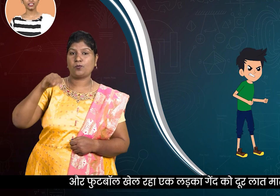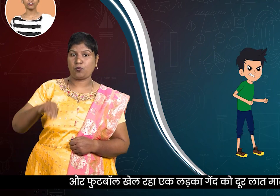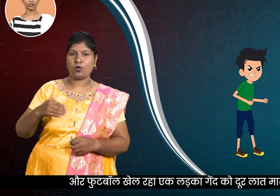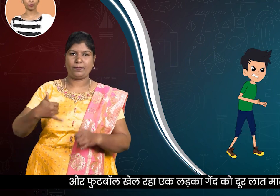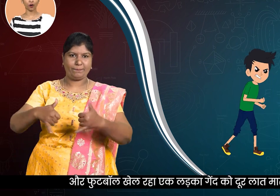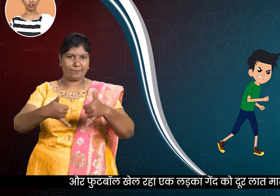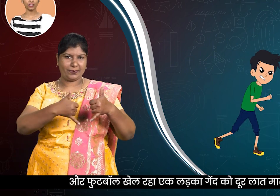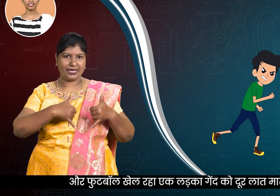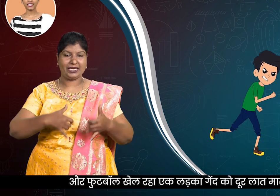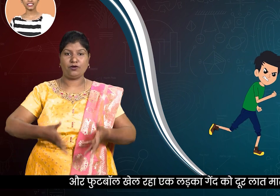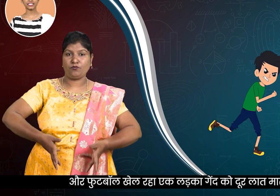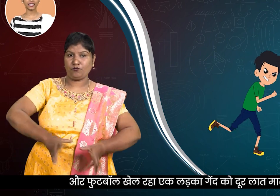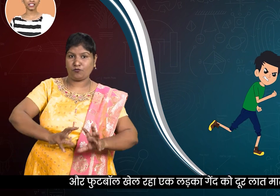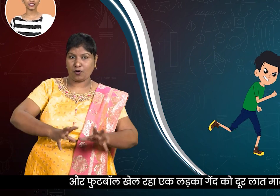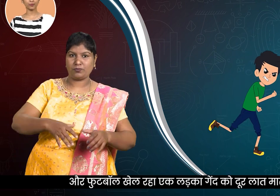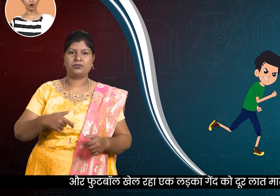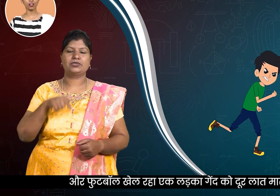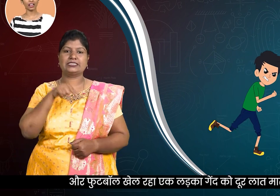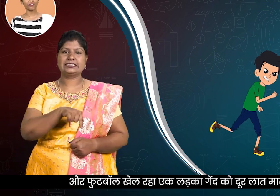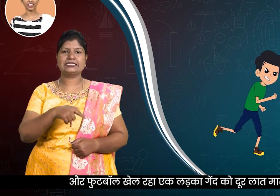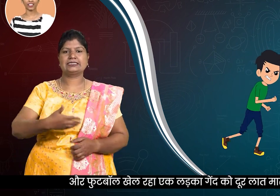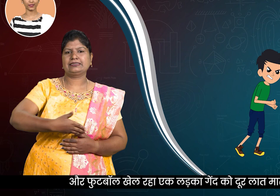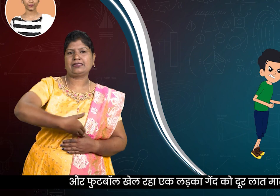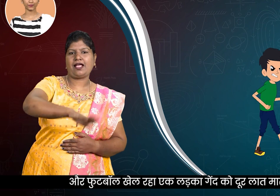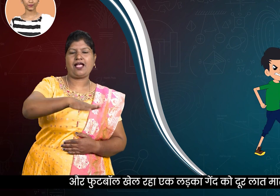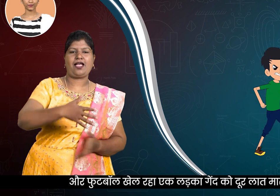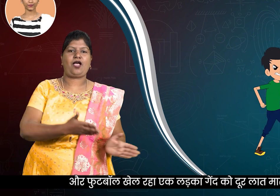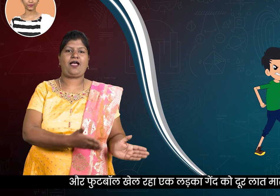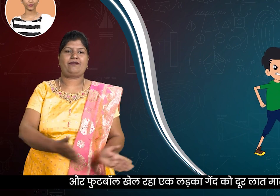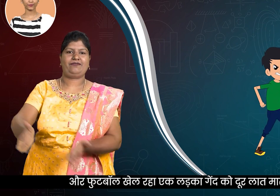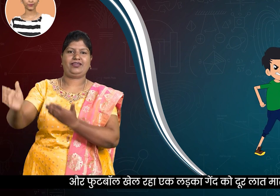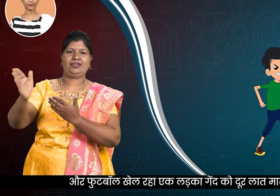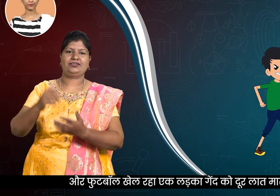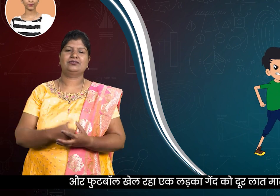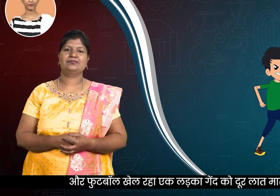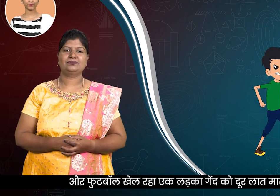लड़का गेंद को दूर लात मार रहा है।